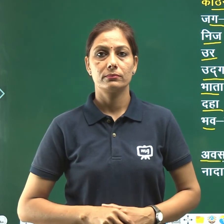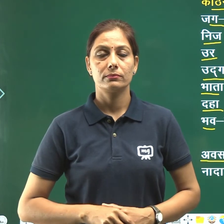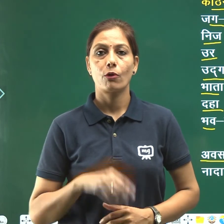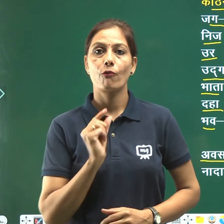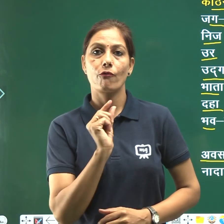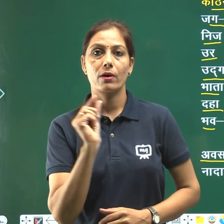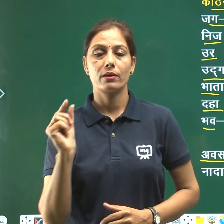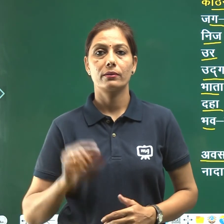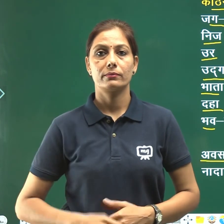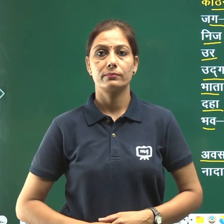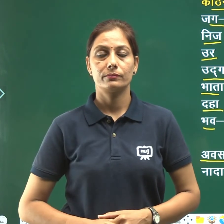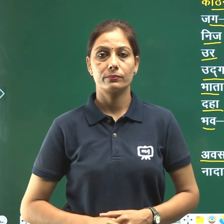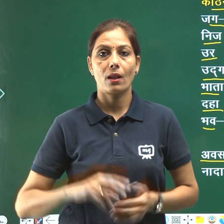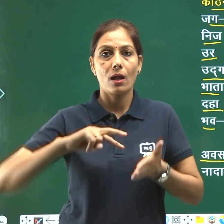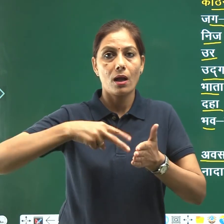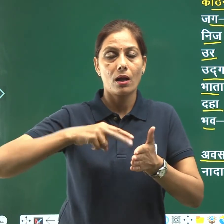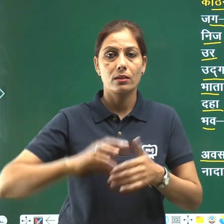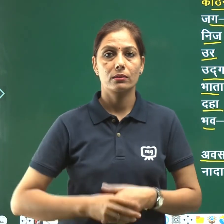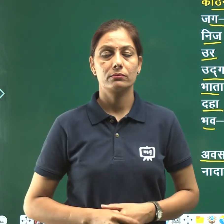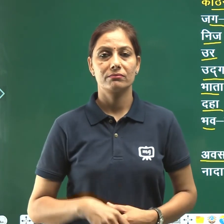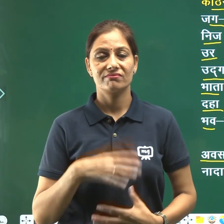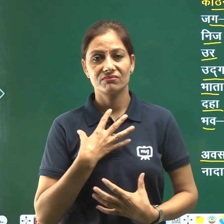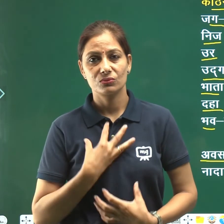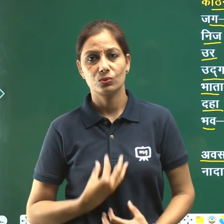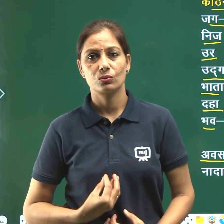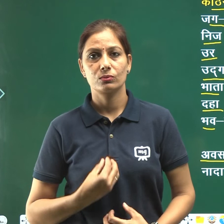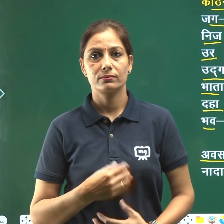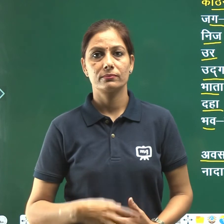अवसाद, इसका अर्थ है उदासी।